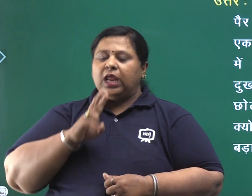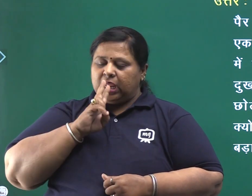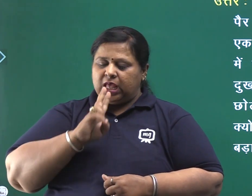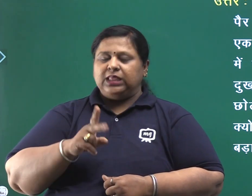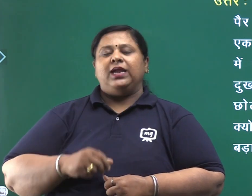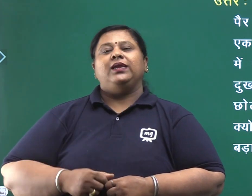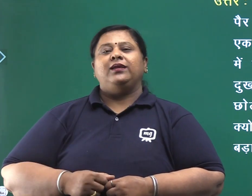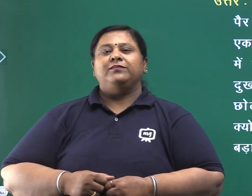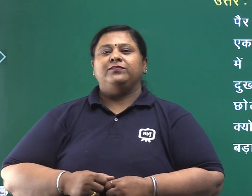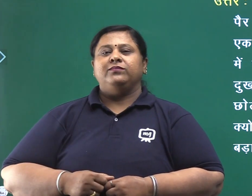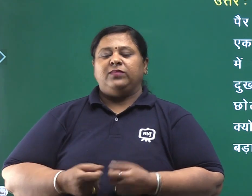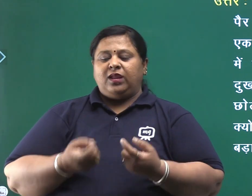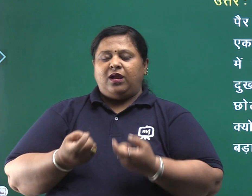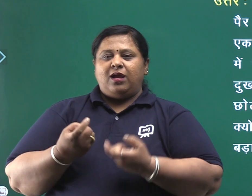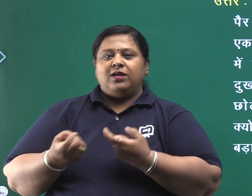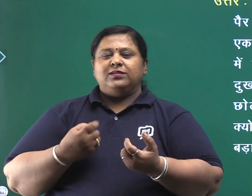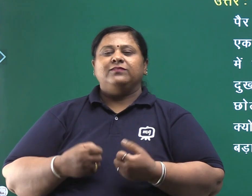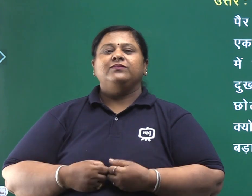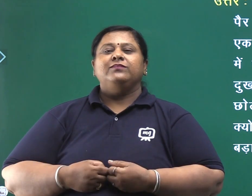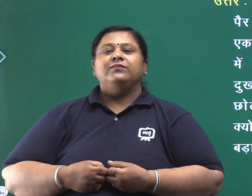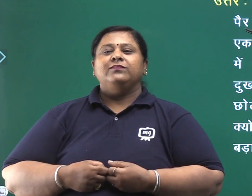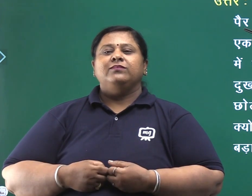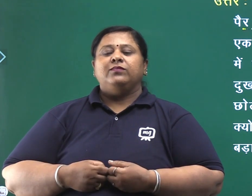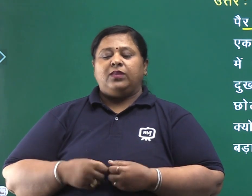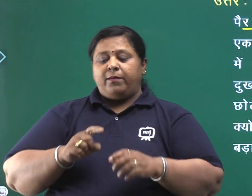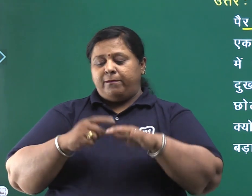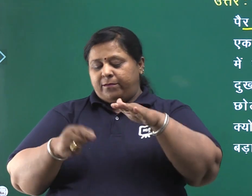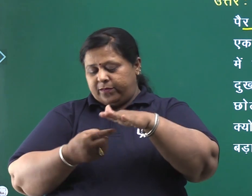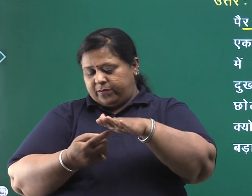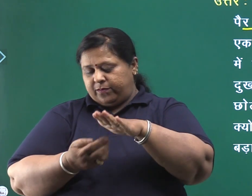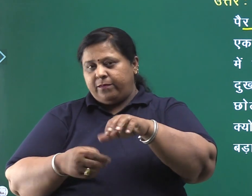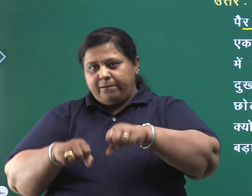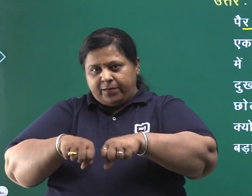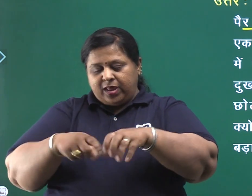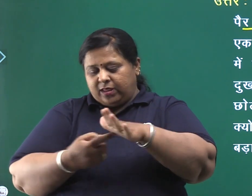कहते हैं कि घास पैर के नीचे